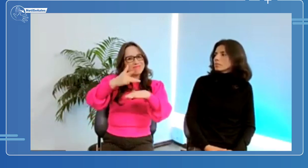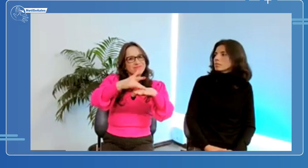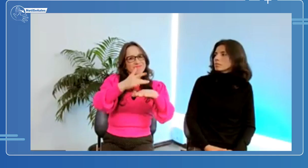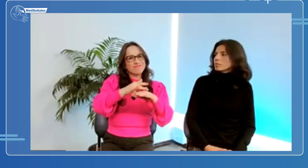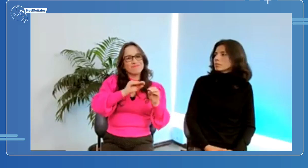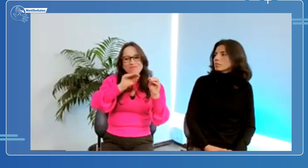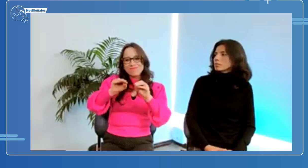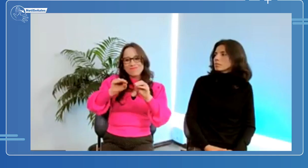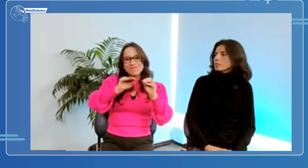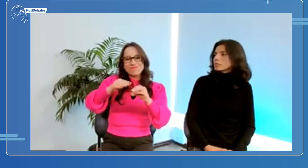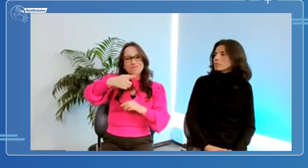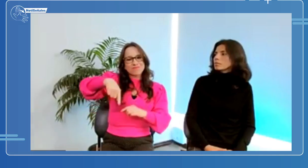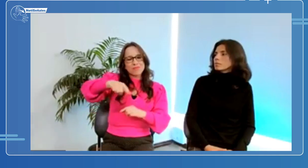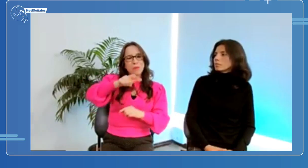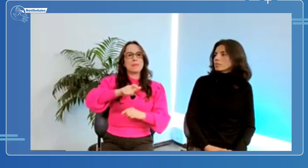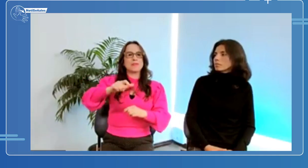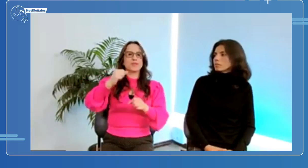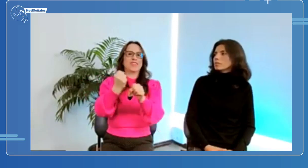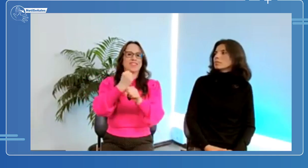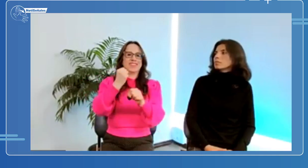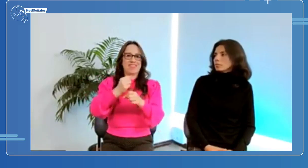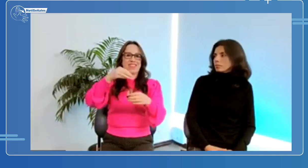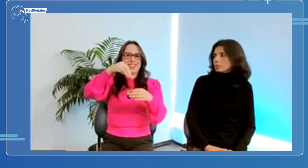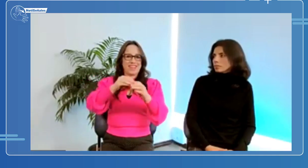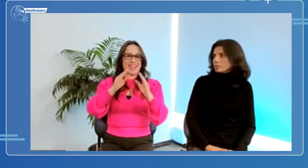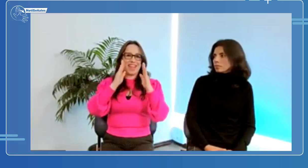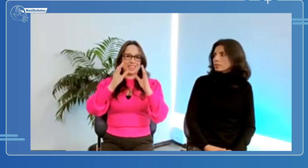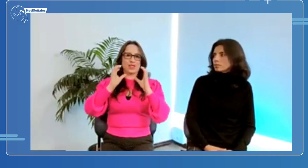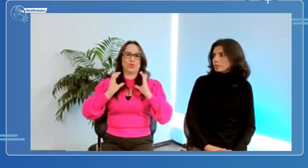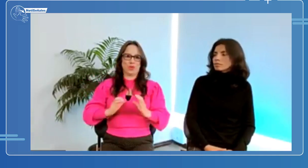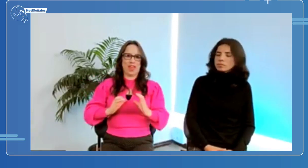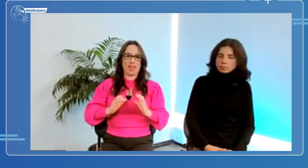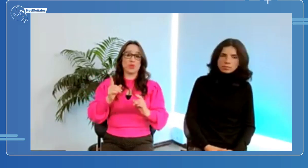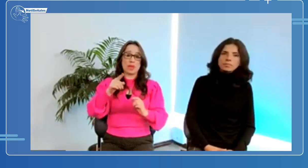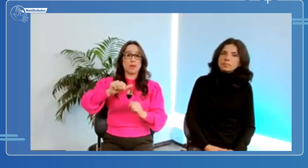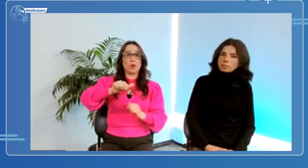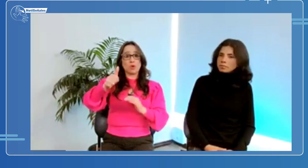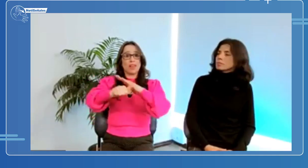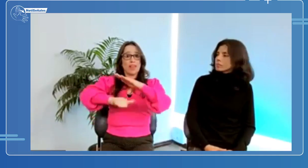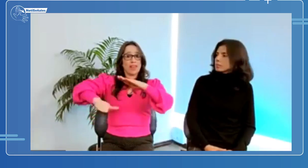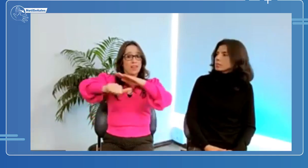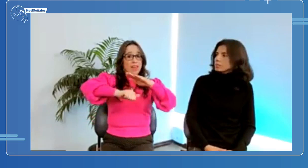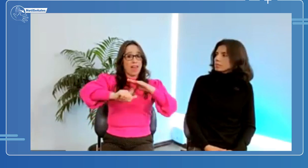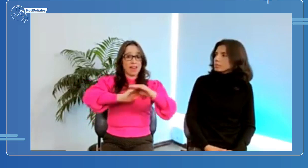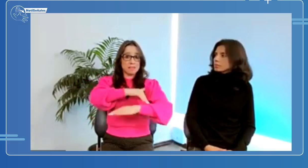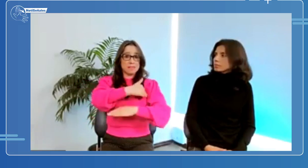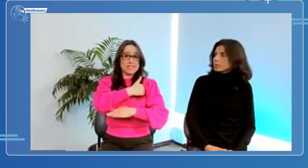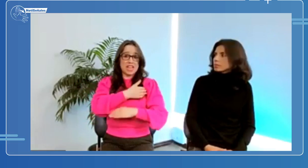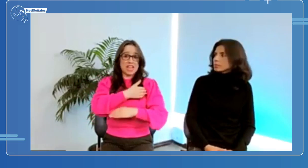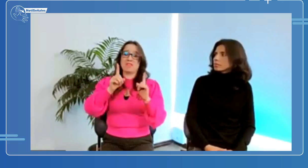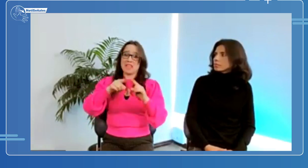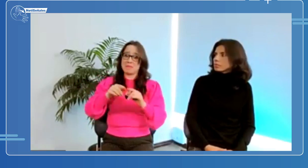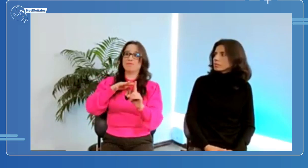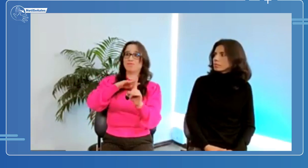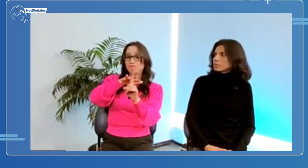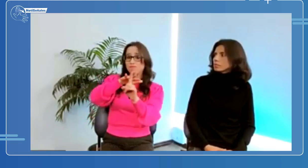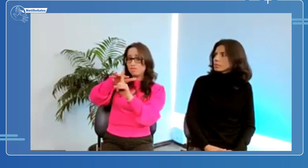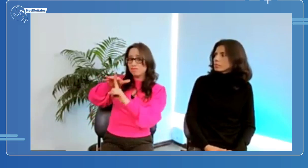las personas sordas. Empecé a motivar al personal que está dentro de la entidad y que atiende al ciudadano a aprender lengua de